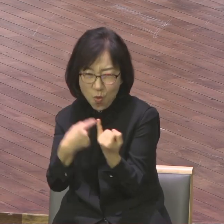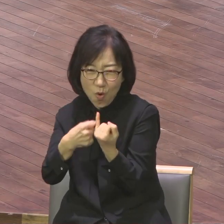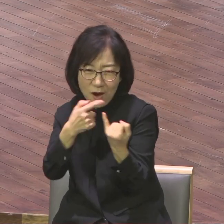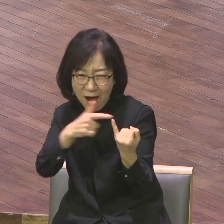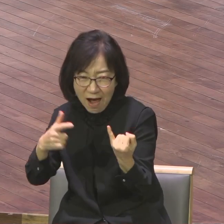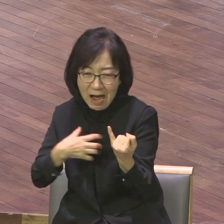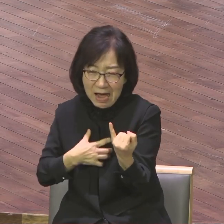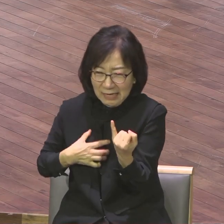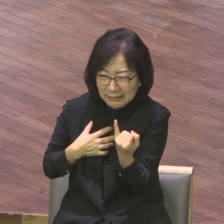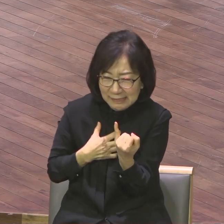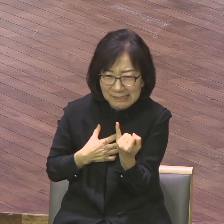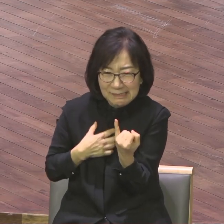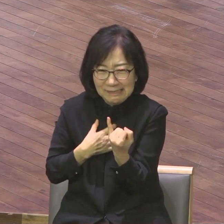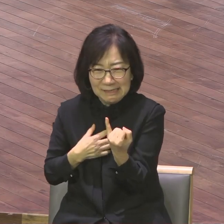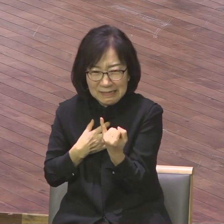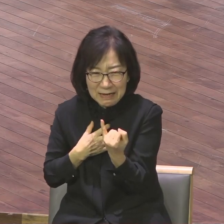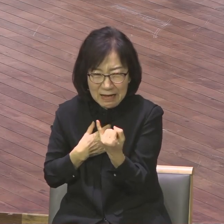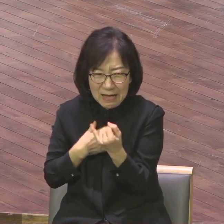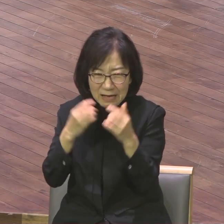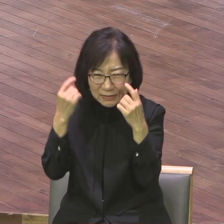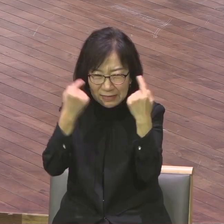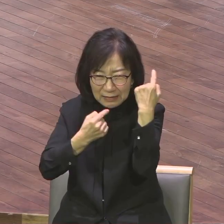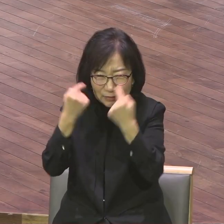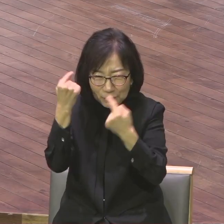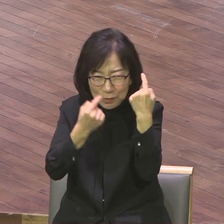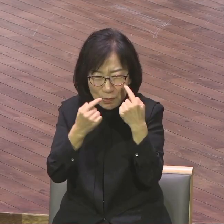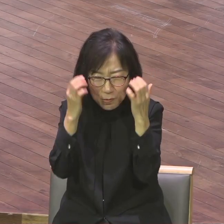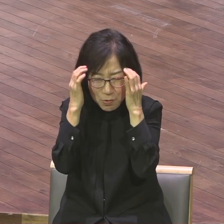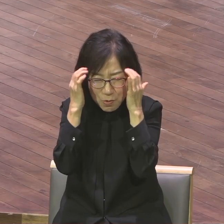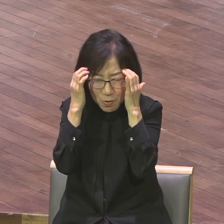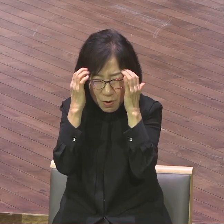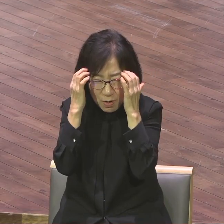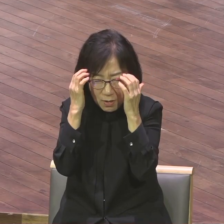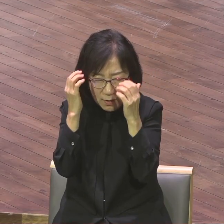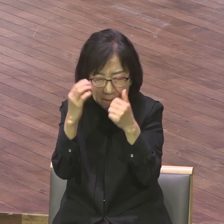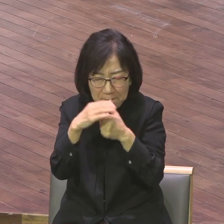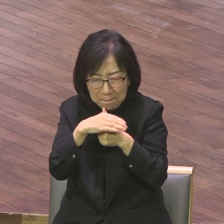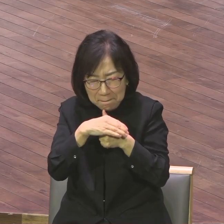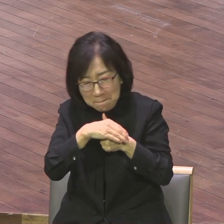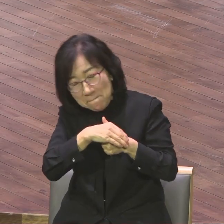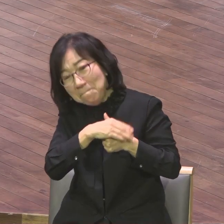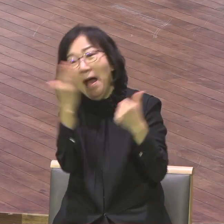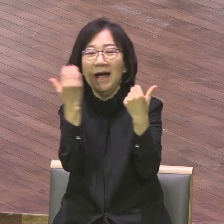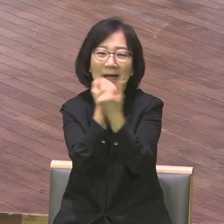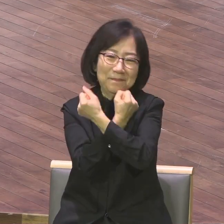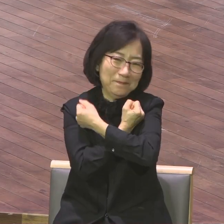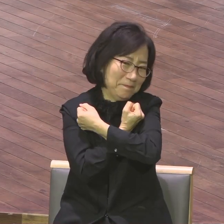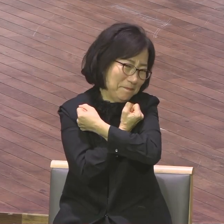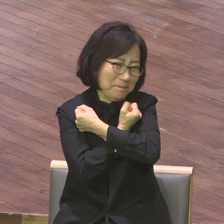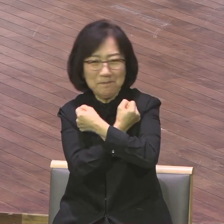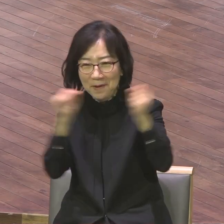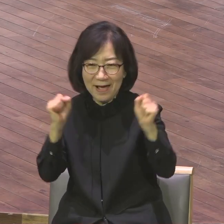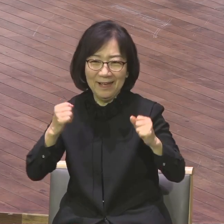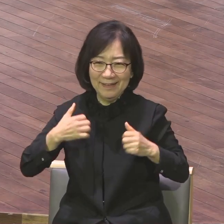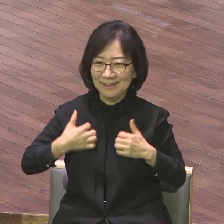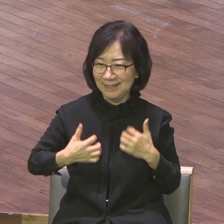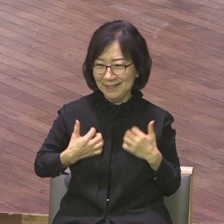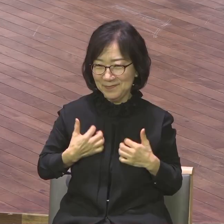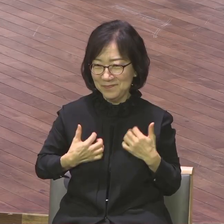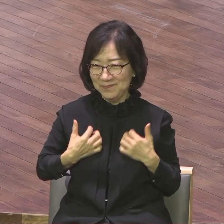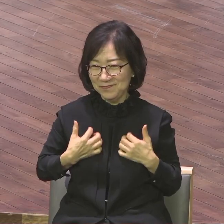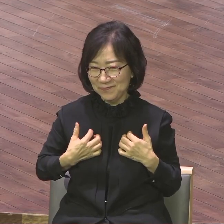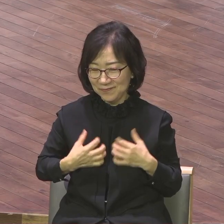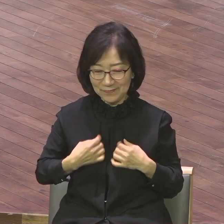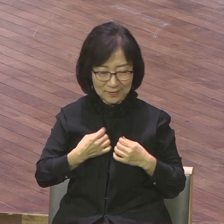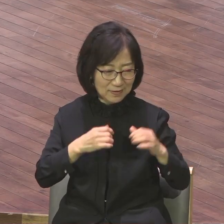해결되는 해방과 자유의 이 기쁨을 맛보게 됩니다. 그 증거가 28절, 29절에